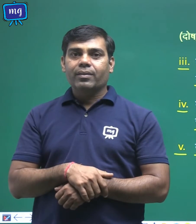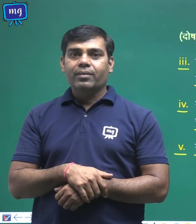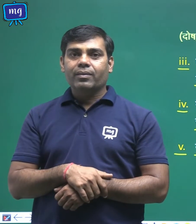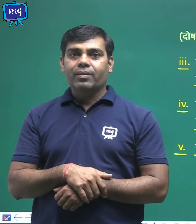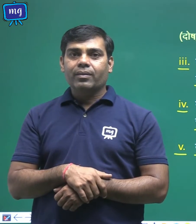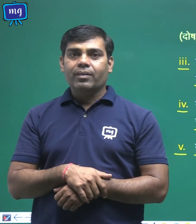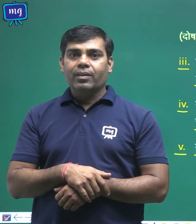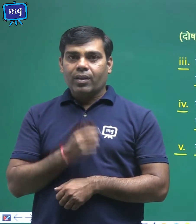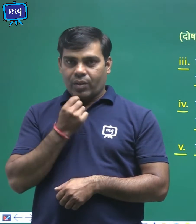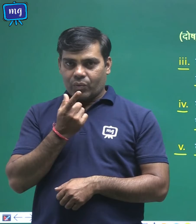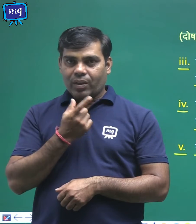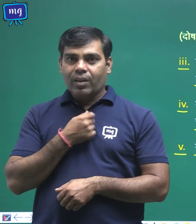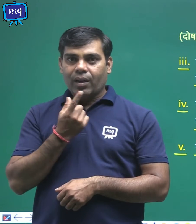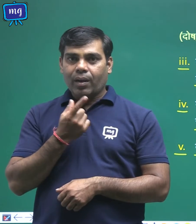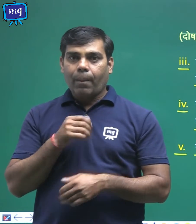स्वर में